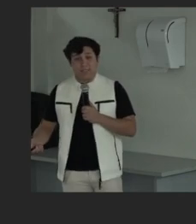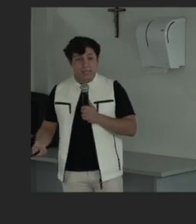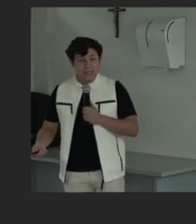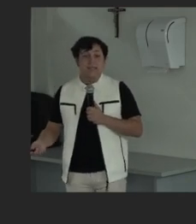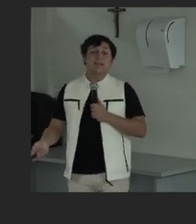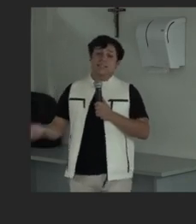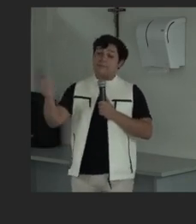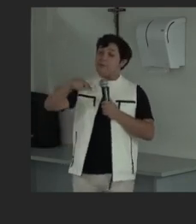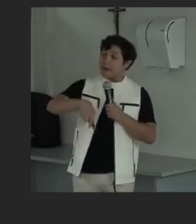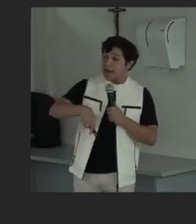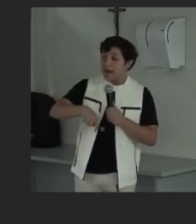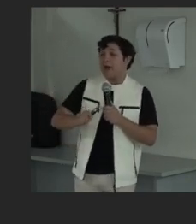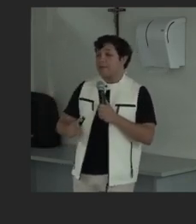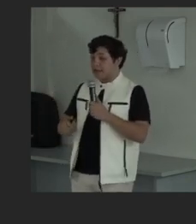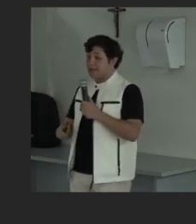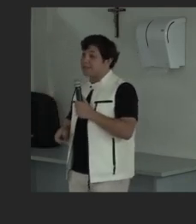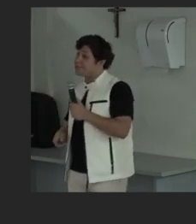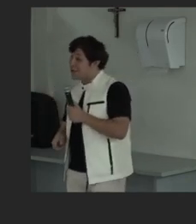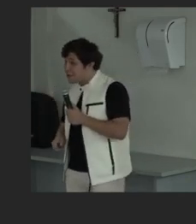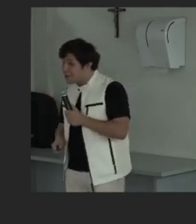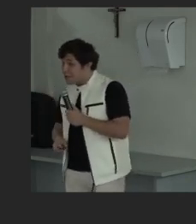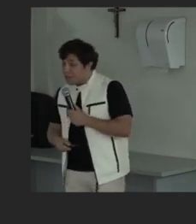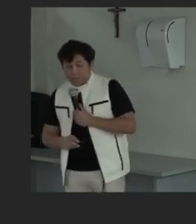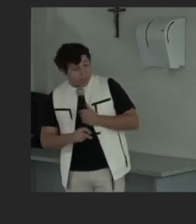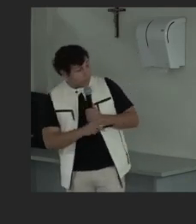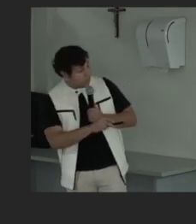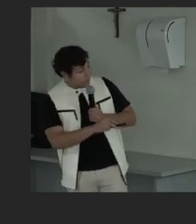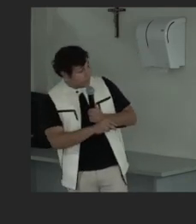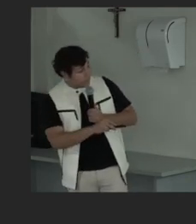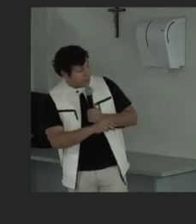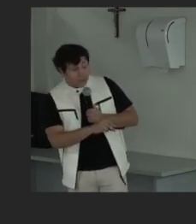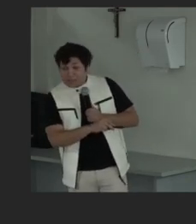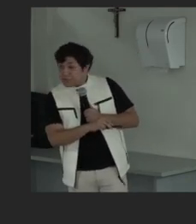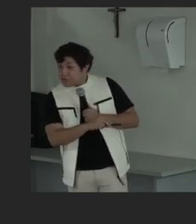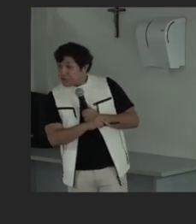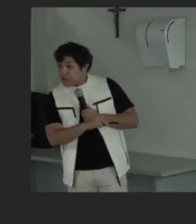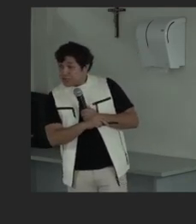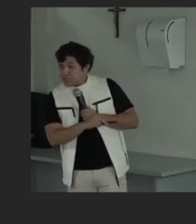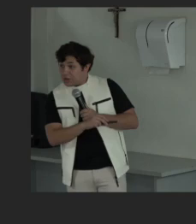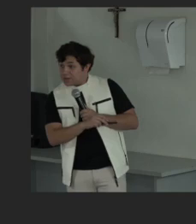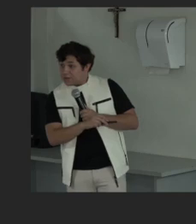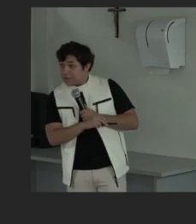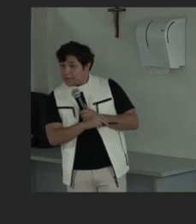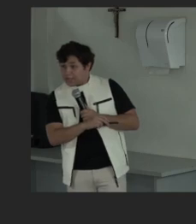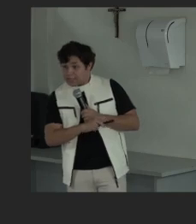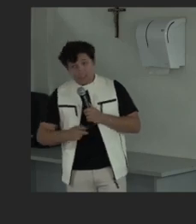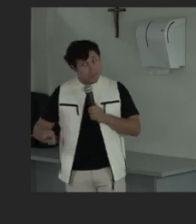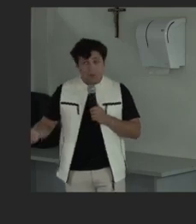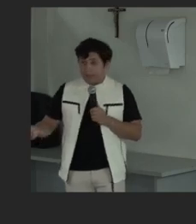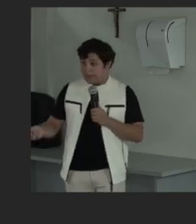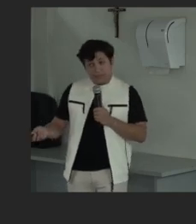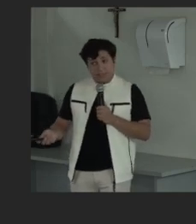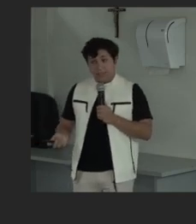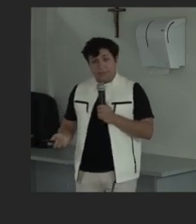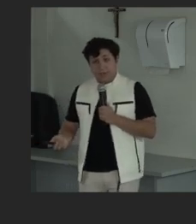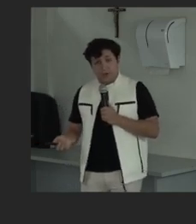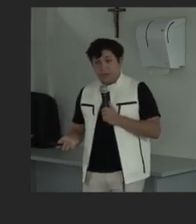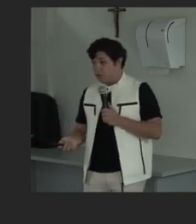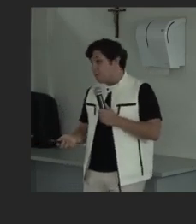señas si fuera hablada en español, pero no. Son dos idiomas diferentes, igual que el inglés y el español, que no